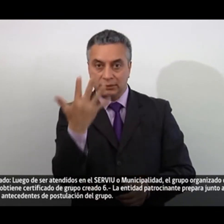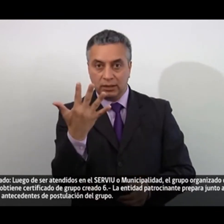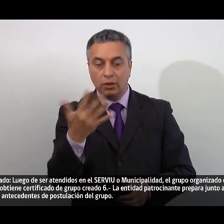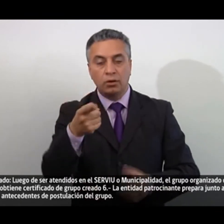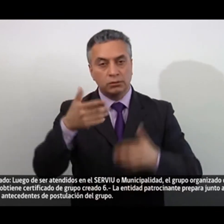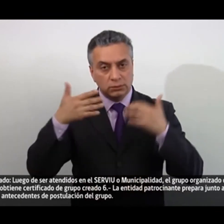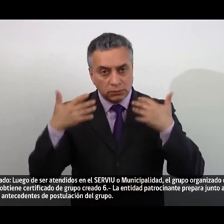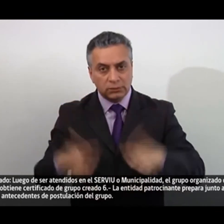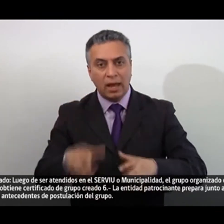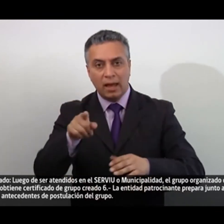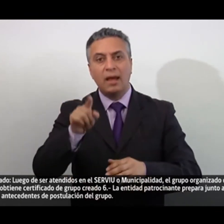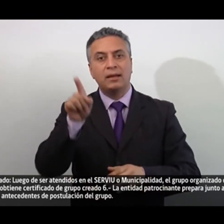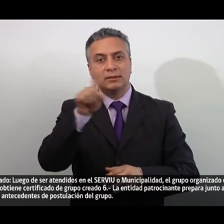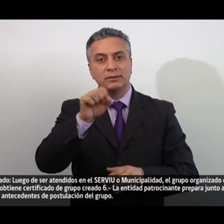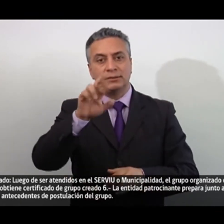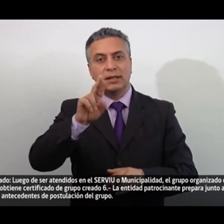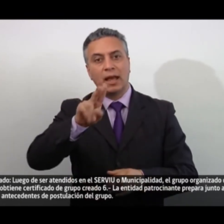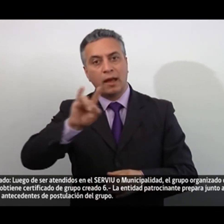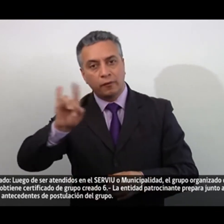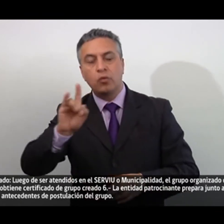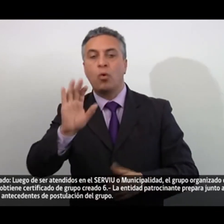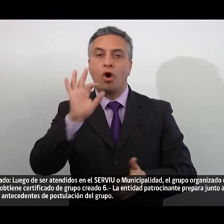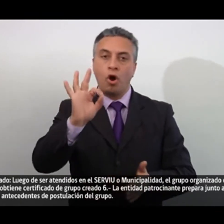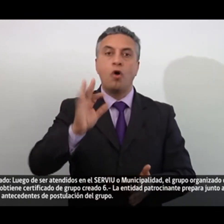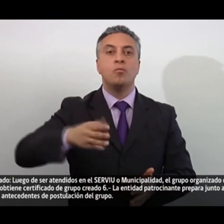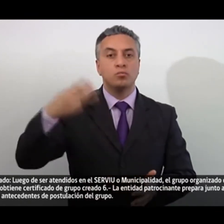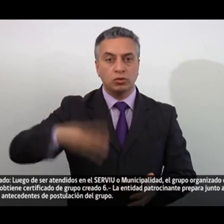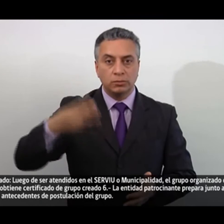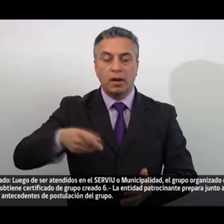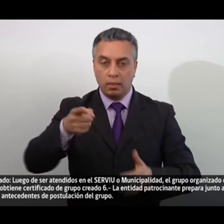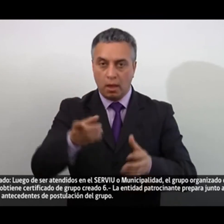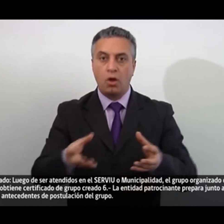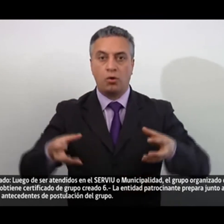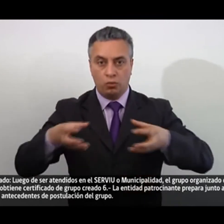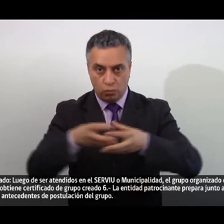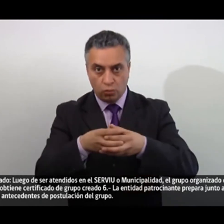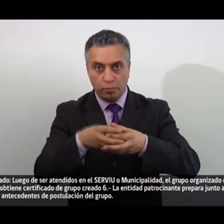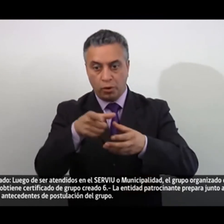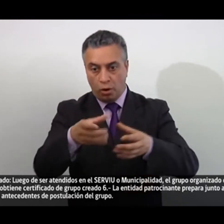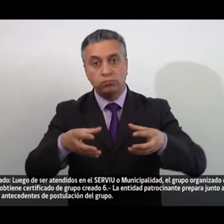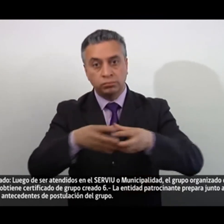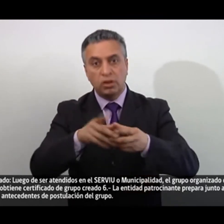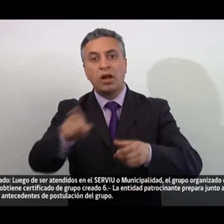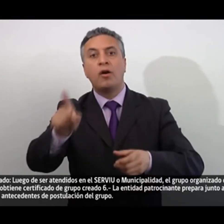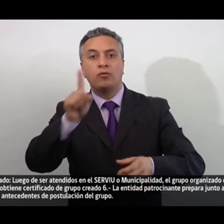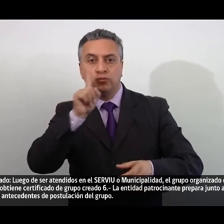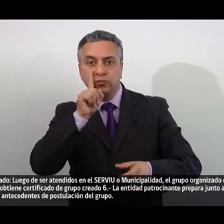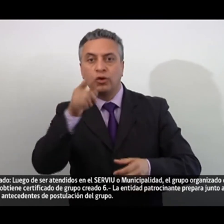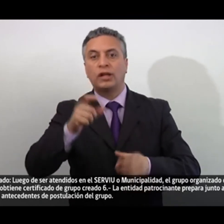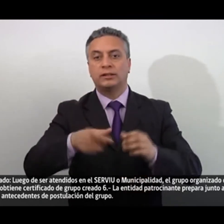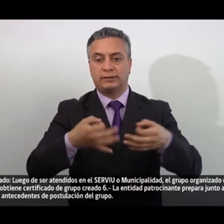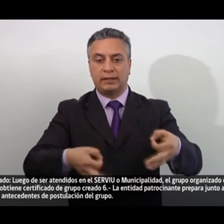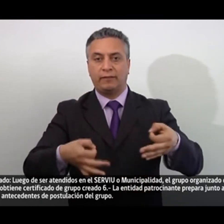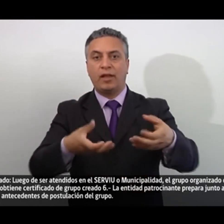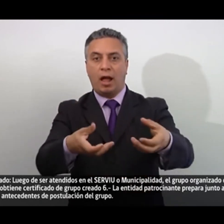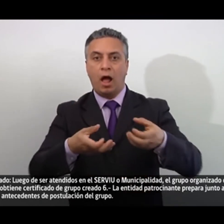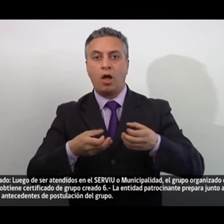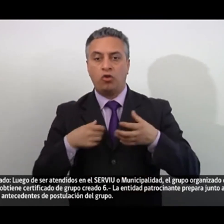5. Luego de ser atendido en el Serviu o municipalidad, el grupo organizado o entidad patrocinante obtiene certificado de